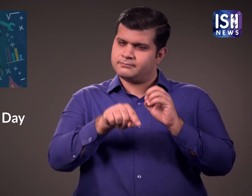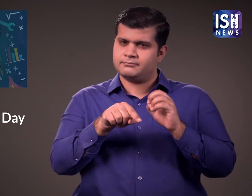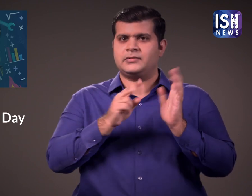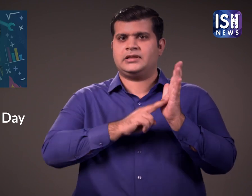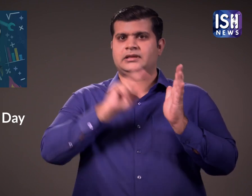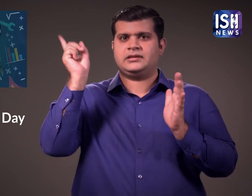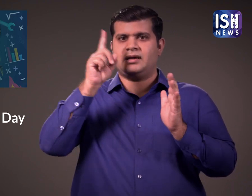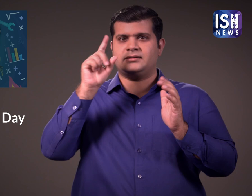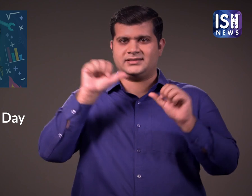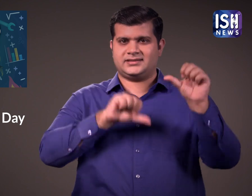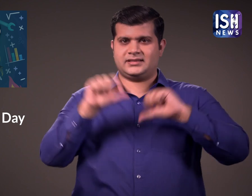करने के लिए कहा